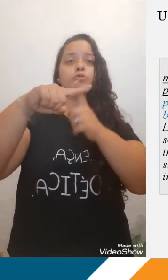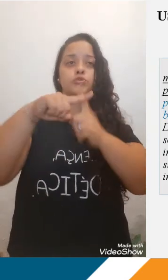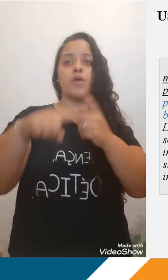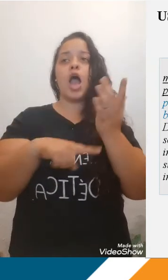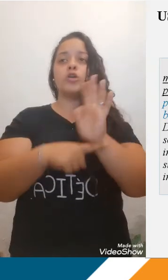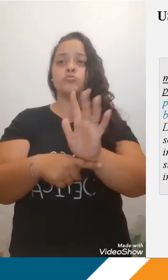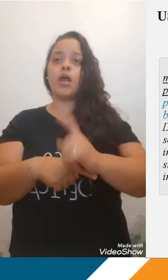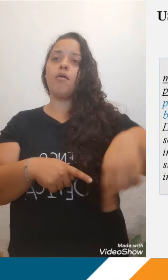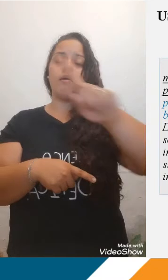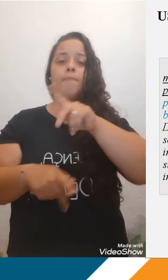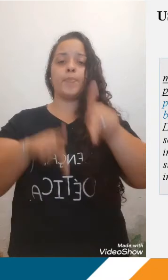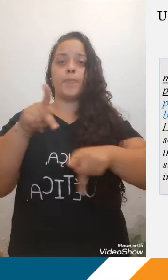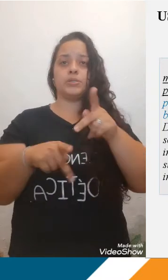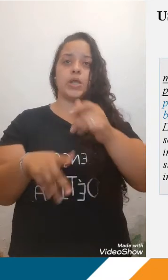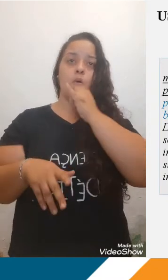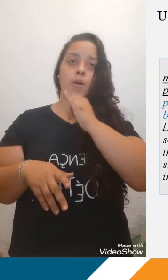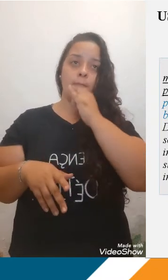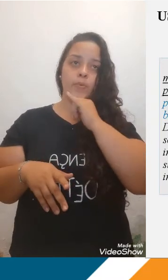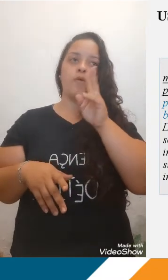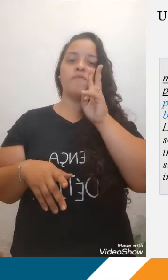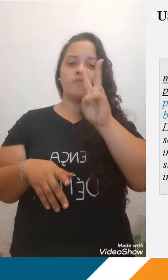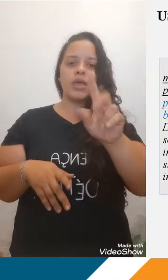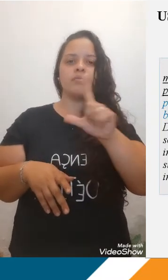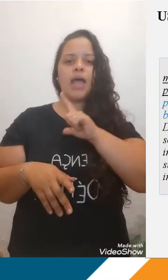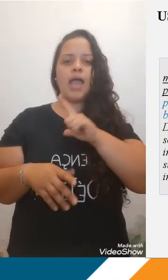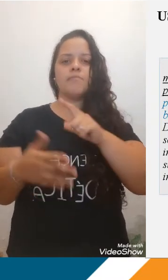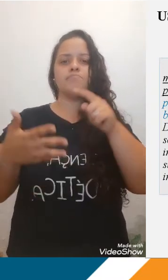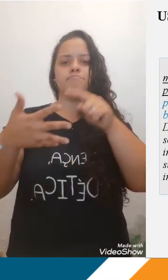da população. Vamos dar uma lida no exemplo e verificar